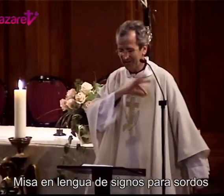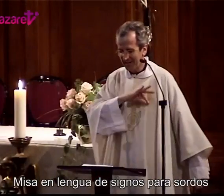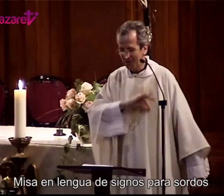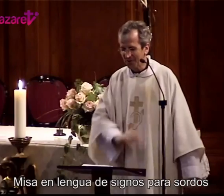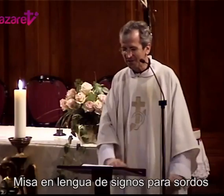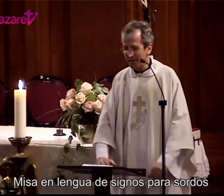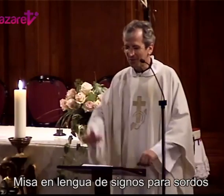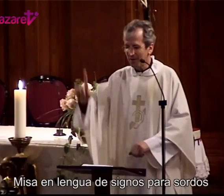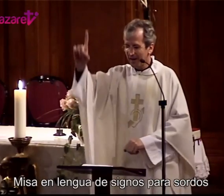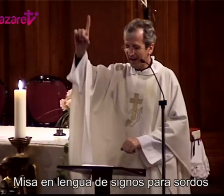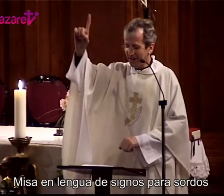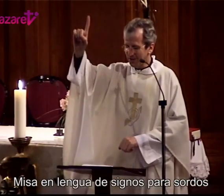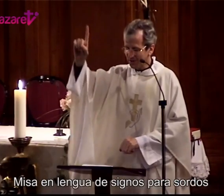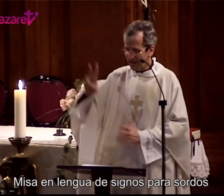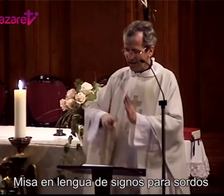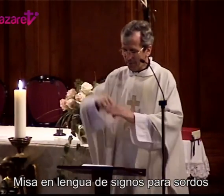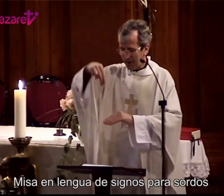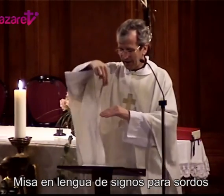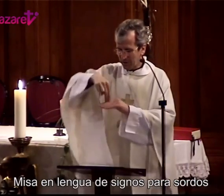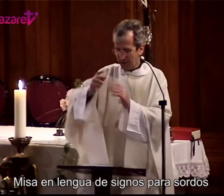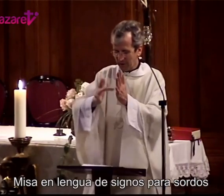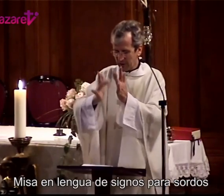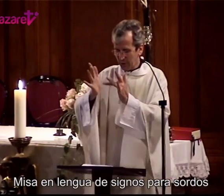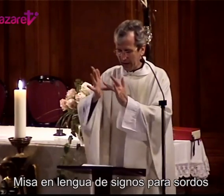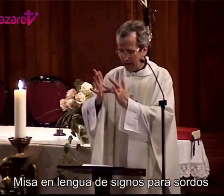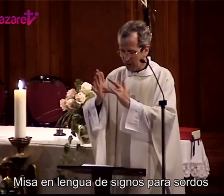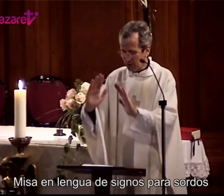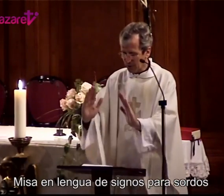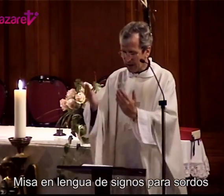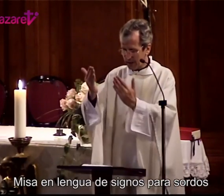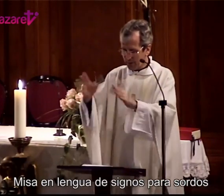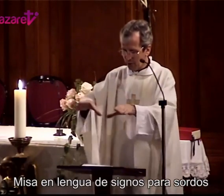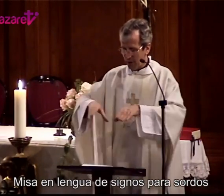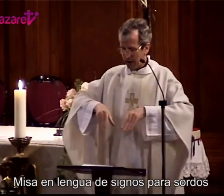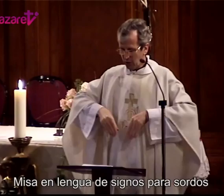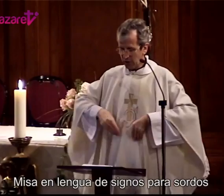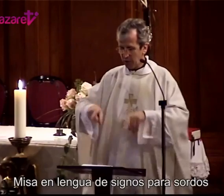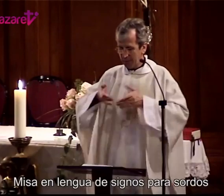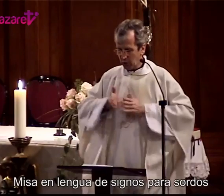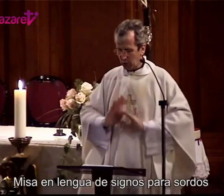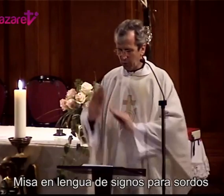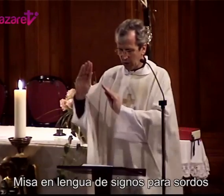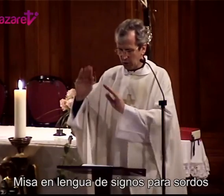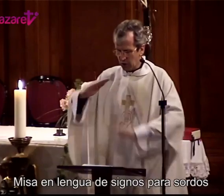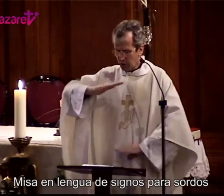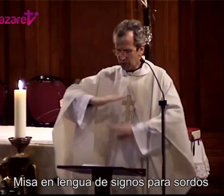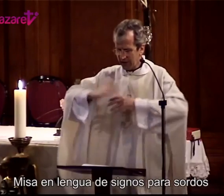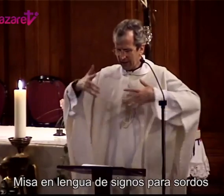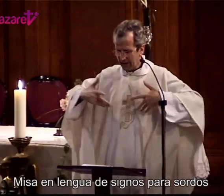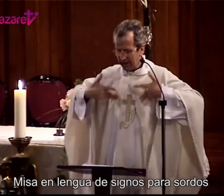con tu espíritu. El Dios que por la resurrección de su unigénito nos ha redimido y nos ha adoptado como hijos, nos llene de la